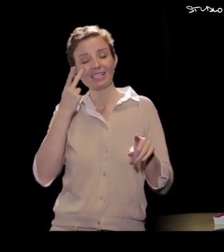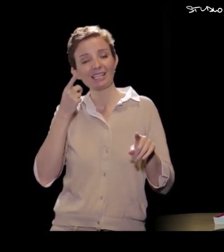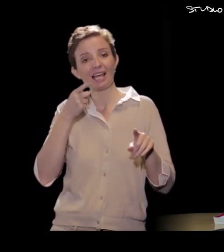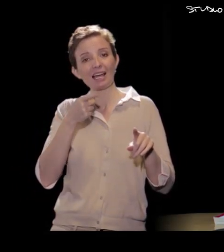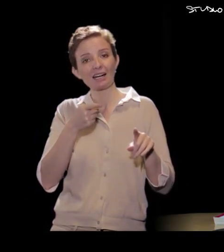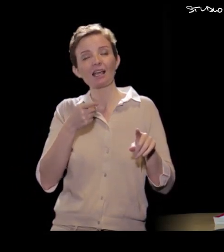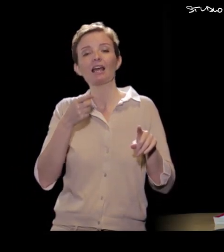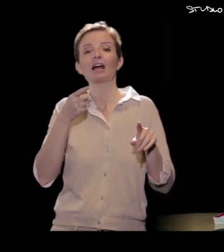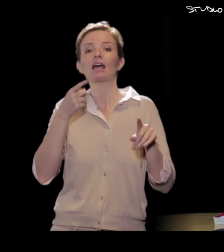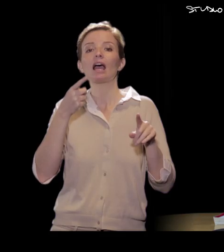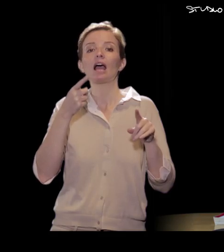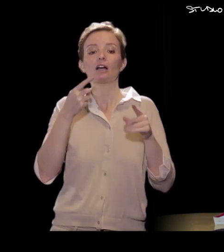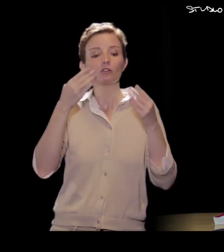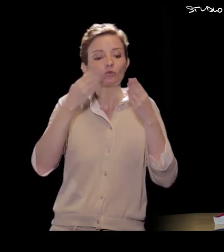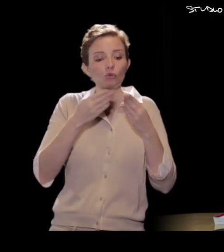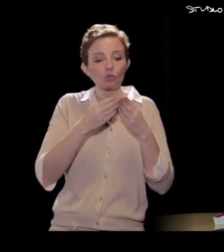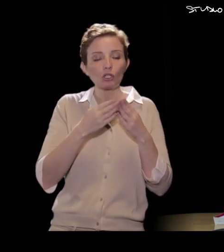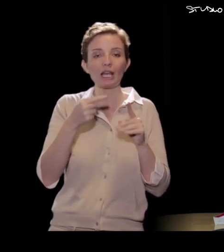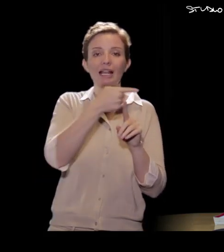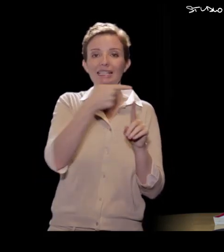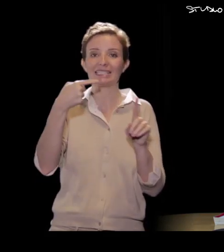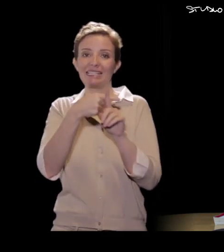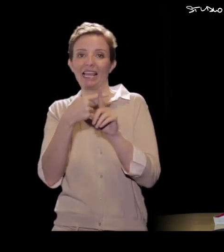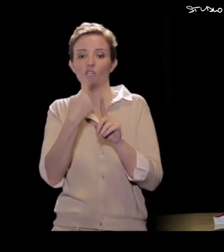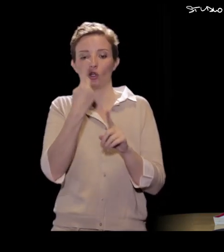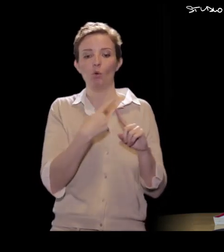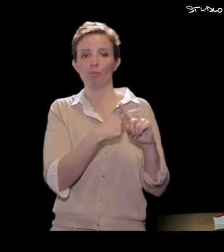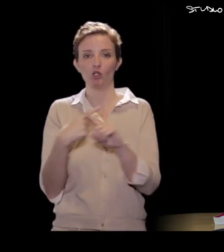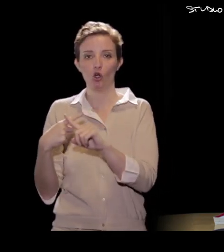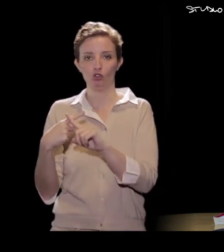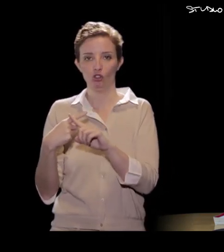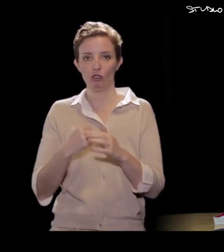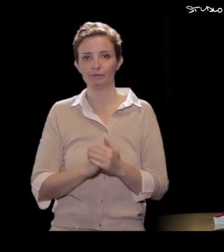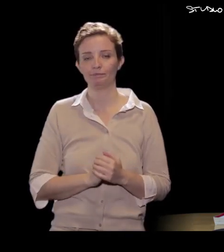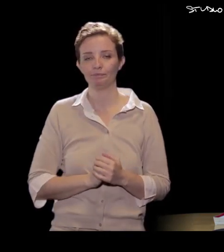studio del segno di un prodotto